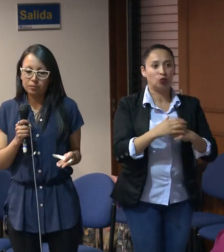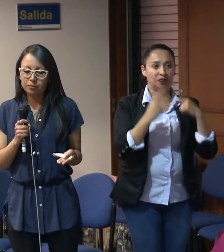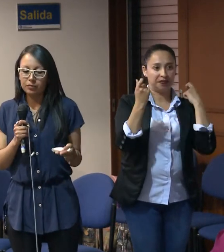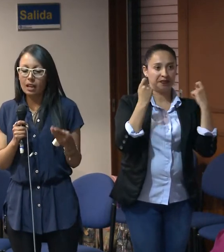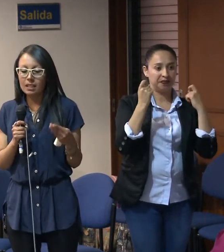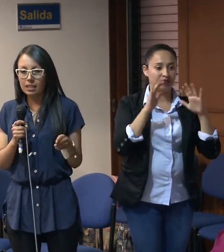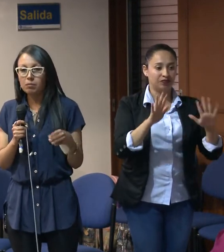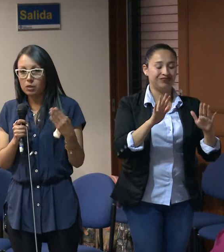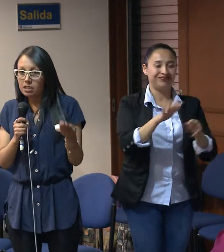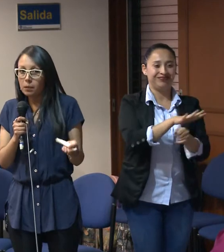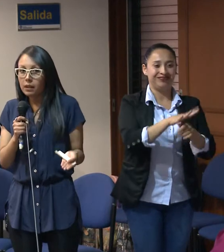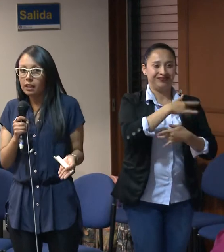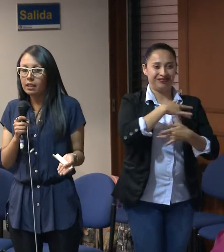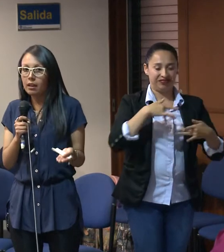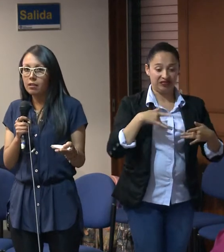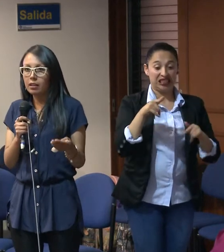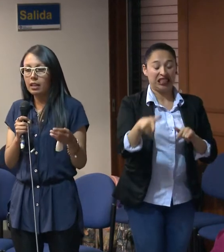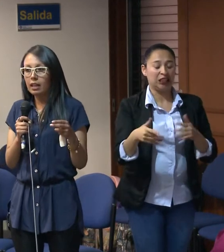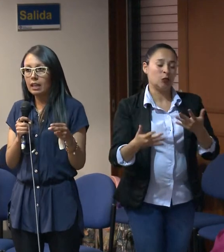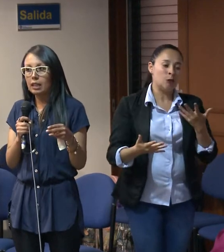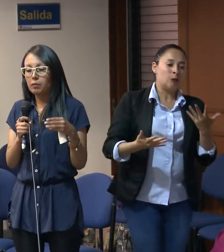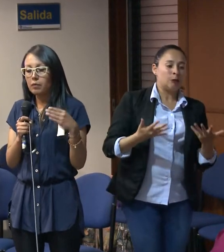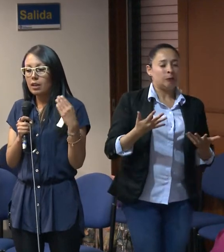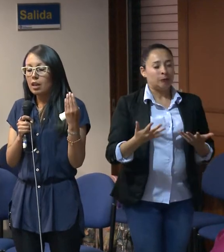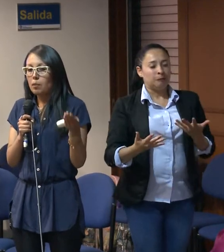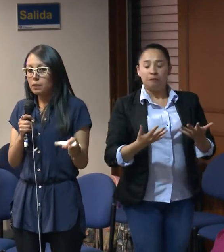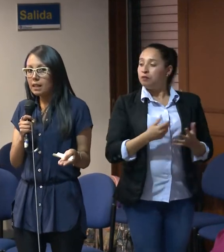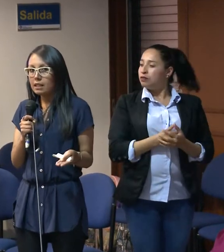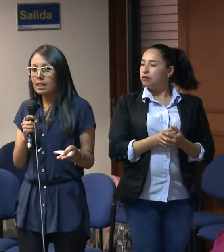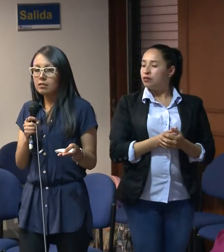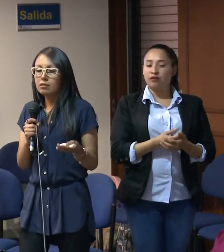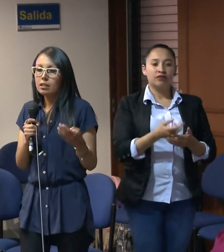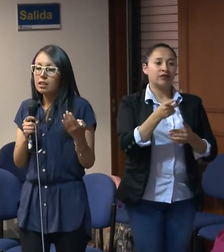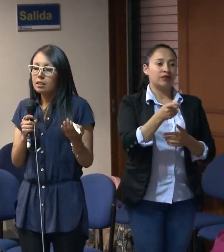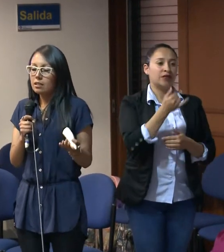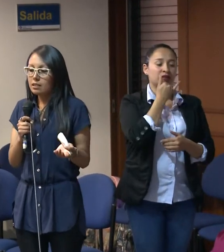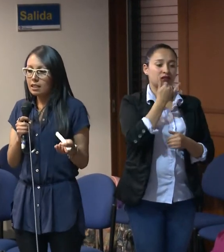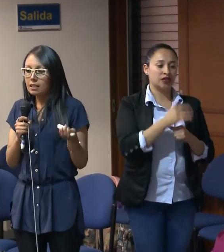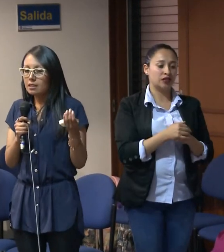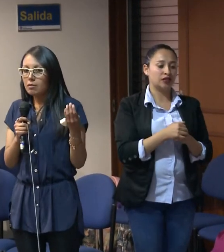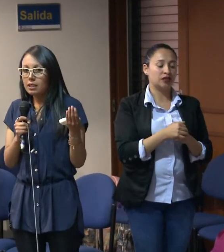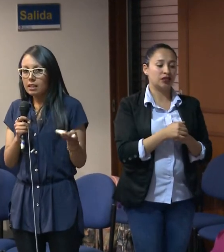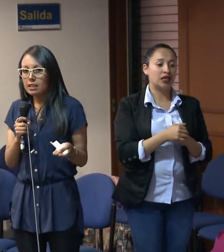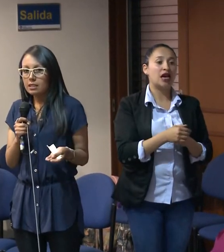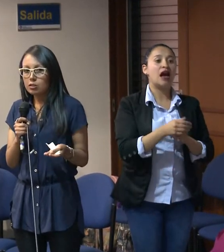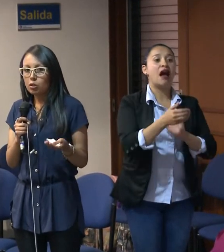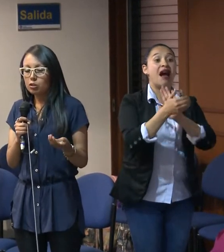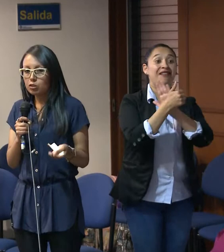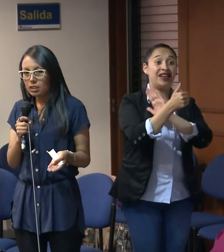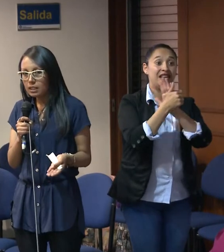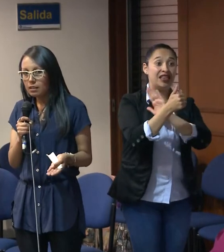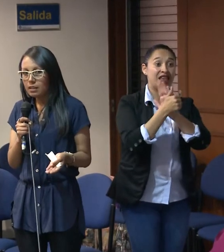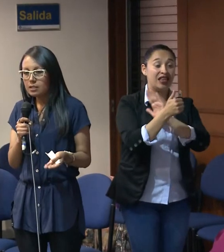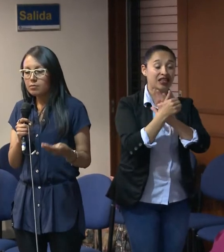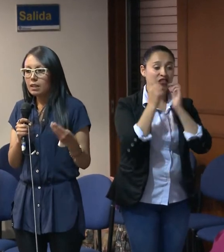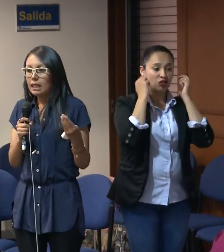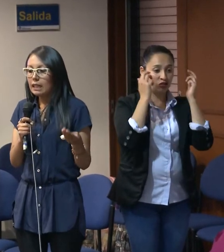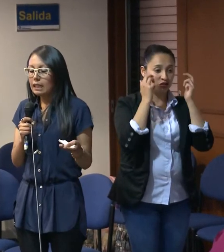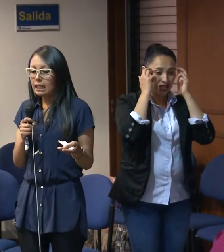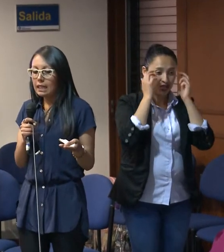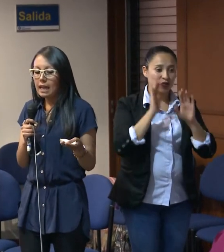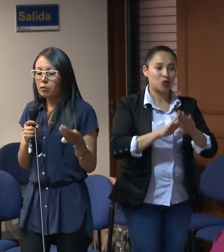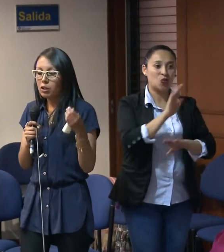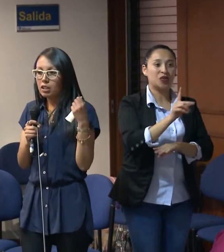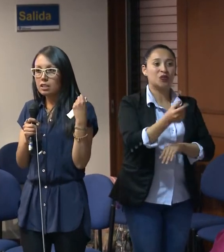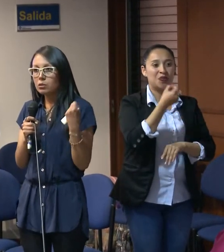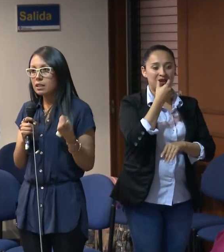Esto hace, pues, también que pierdan ciertas habilidades cognitivas